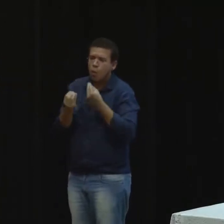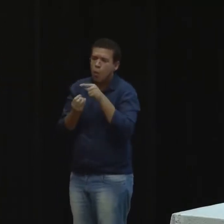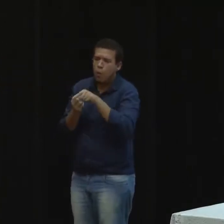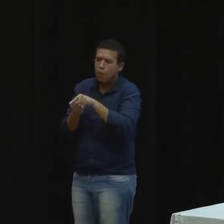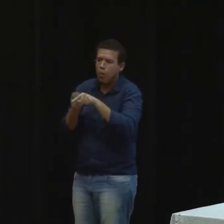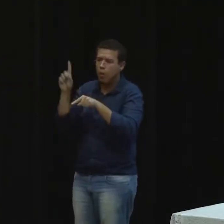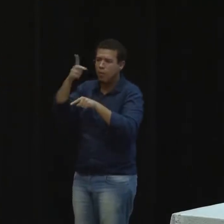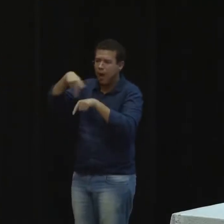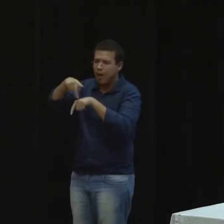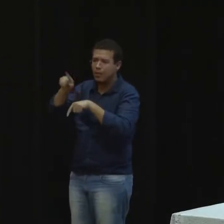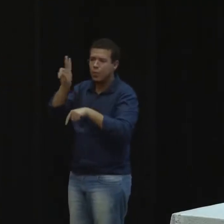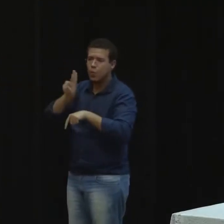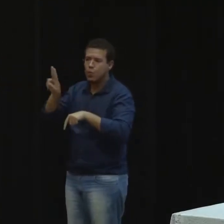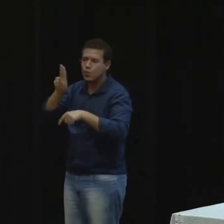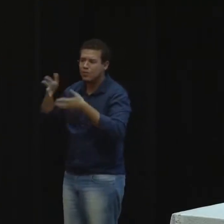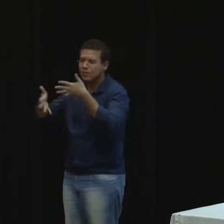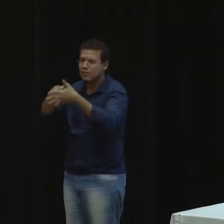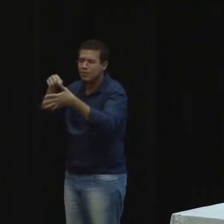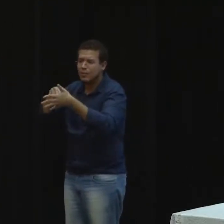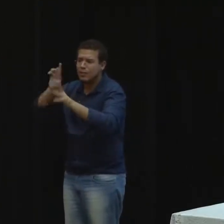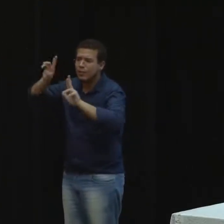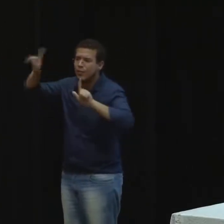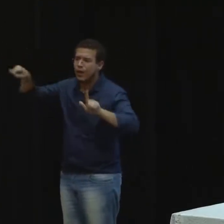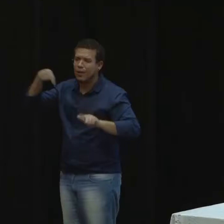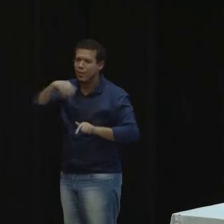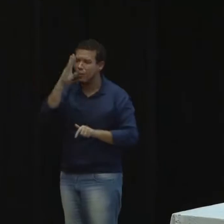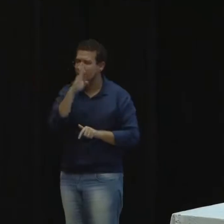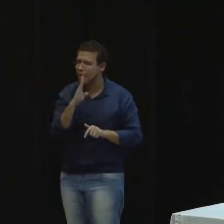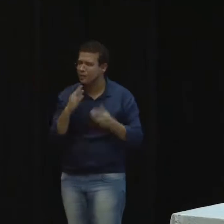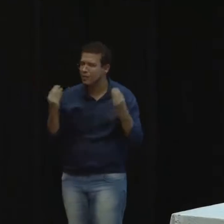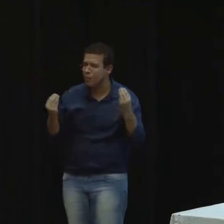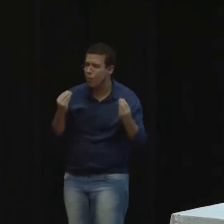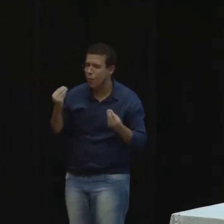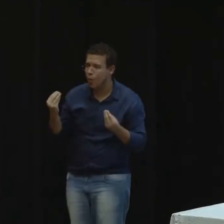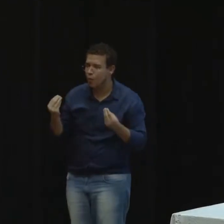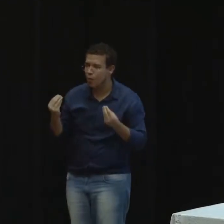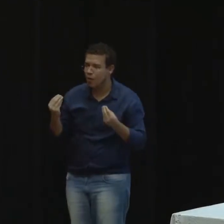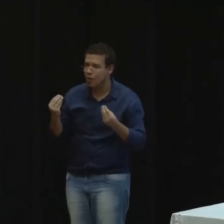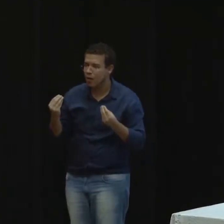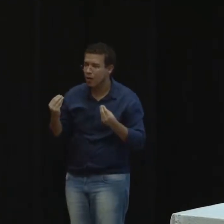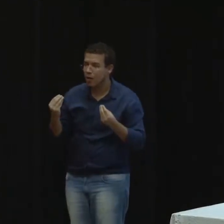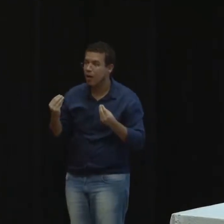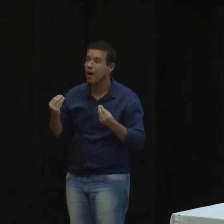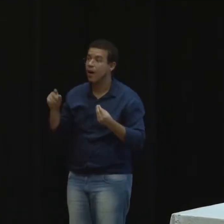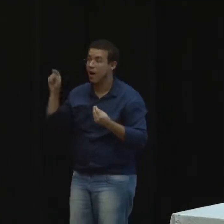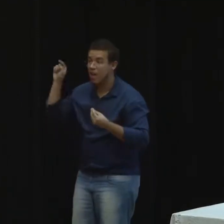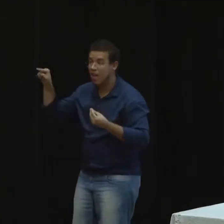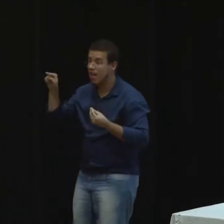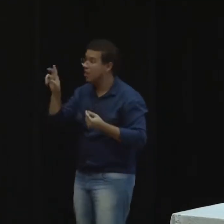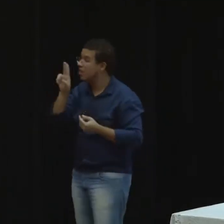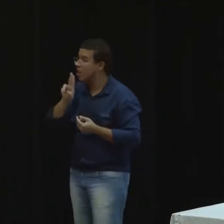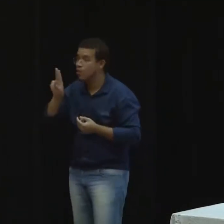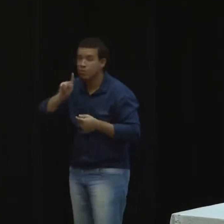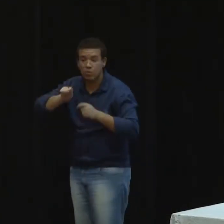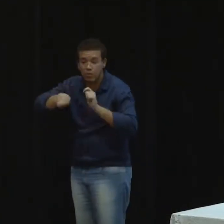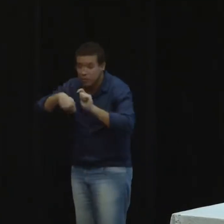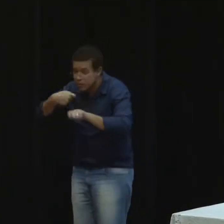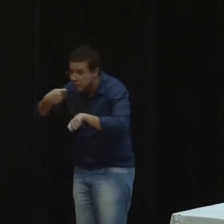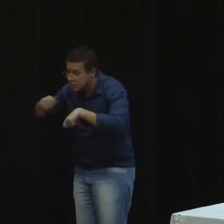E aí eu fiquei imaginando como será a língua de sinais do outro país aqui nesse momento. Então